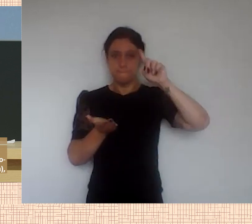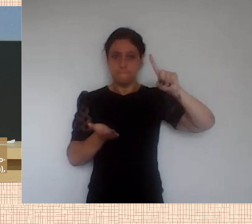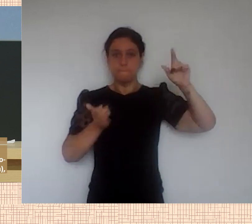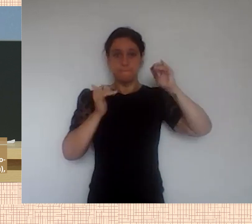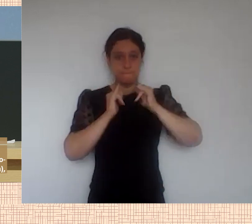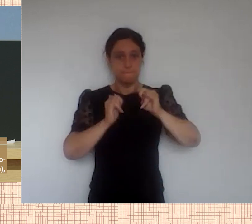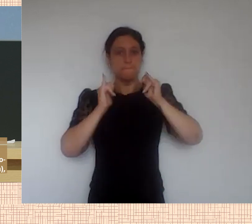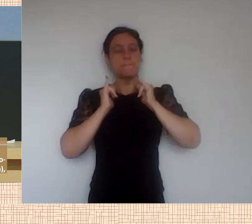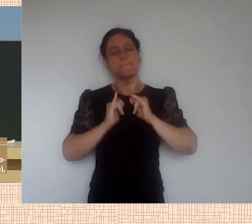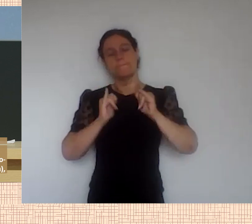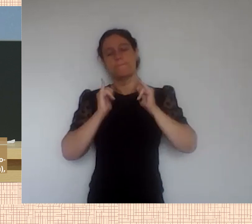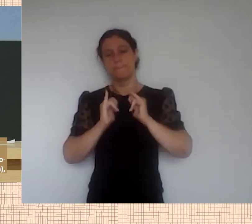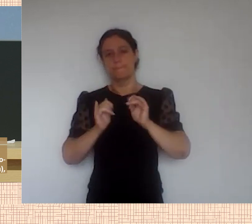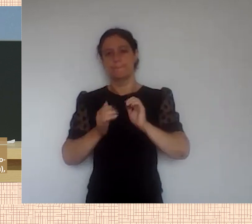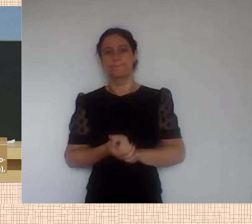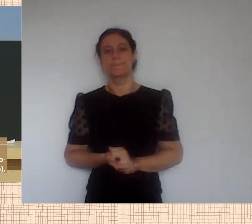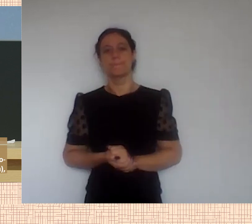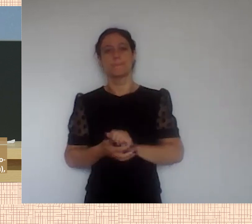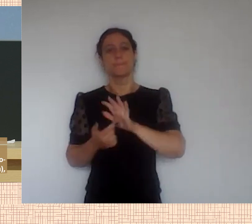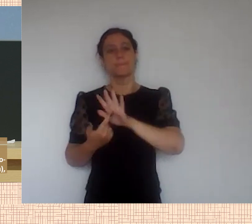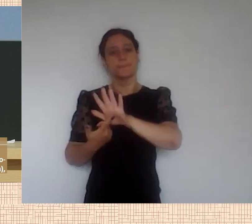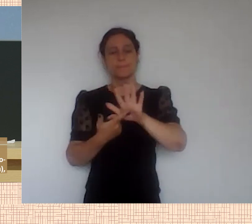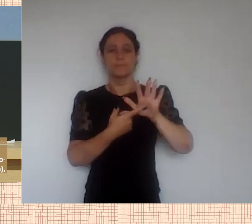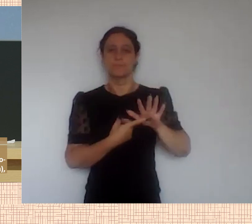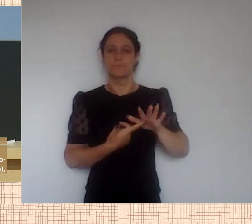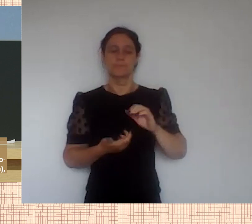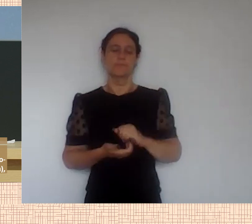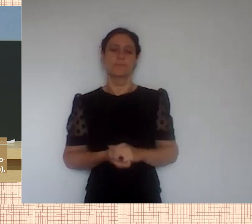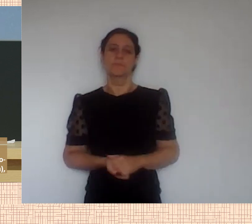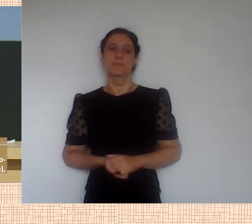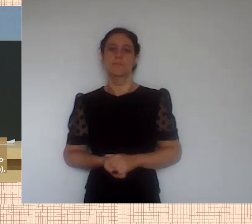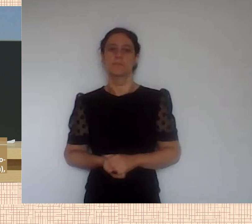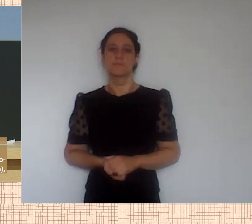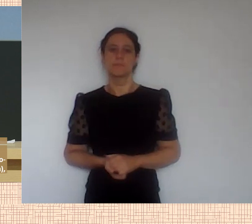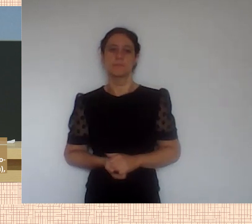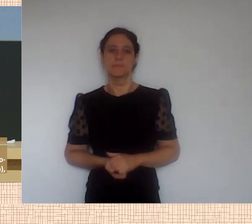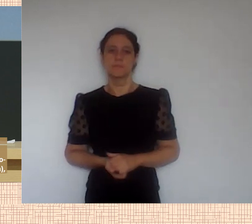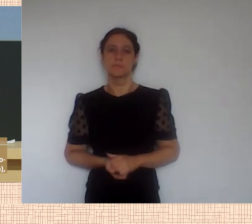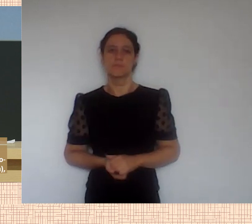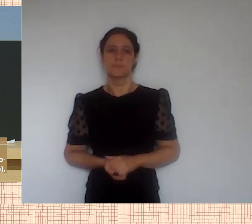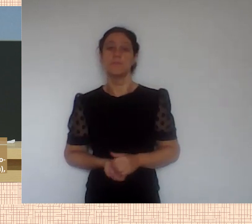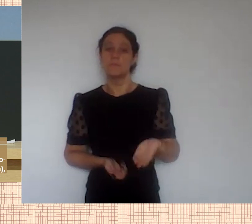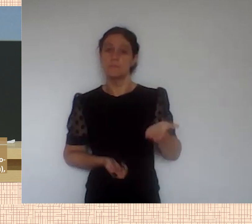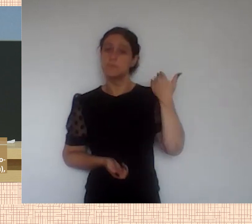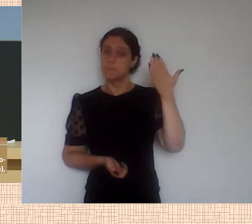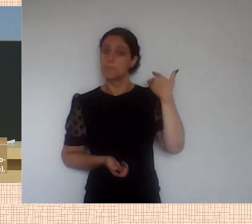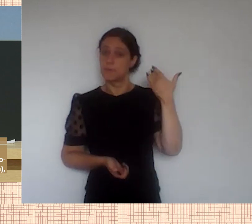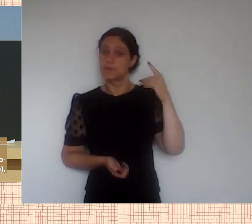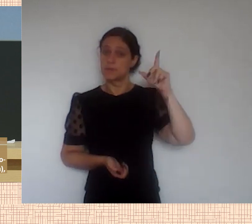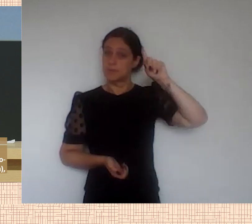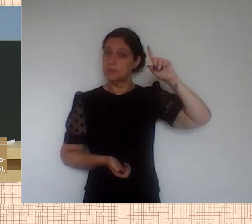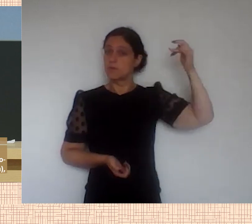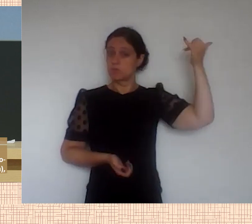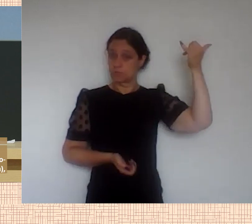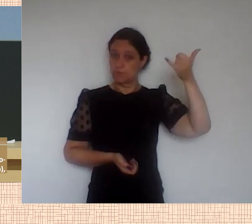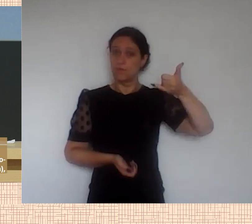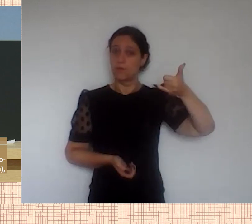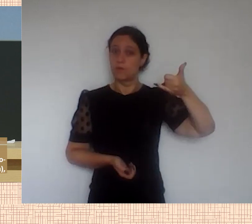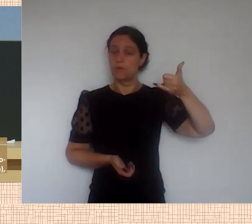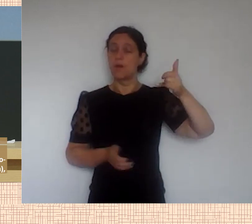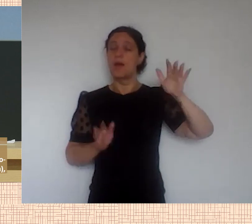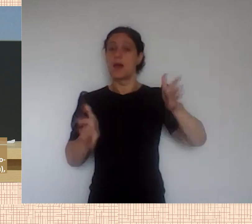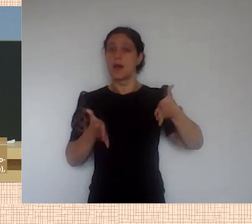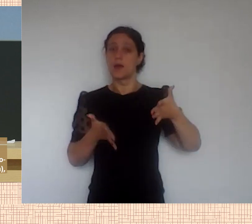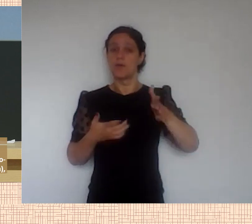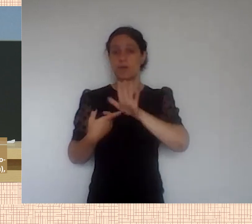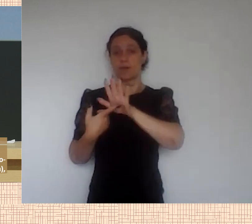princípio, estava com Deus, mas agora se manifestou, né? E nós temos visto com nossos próprios olhos, contemplamos, né? E as